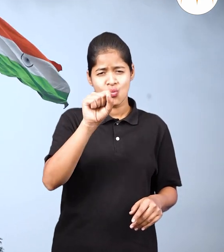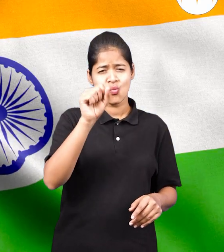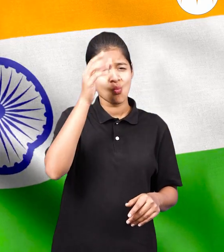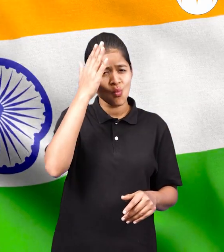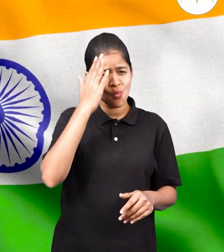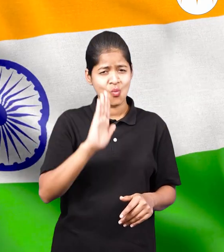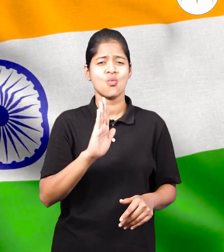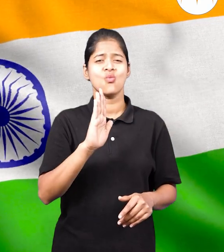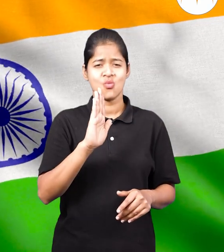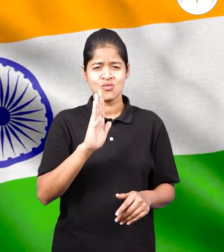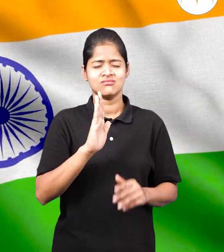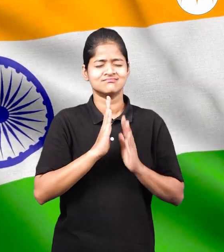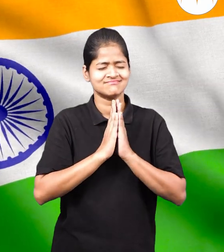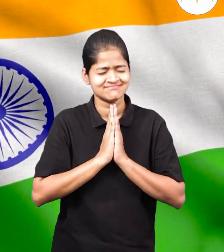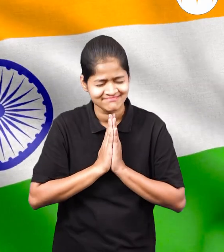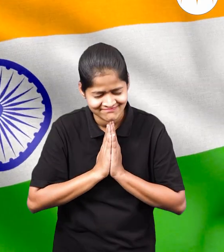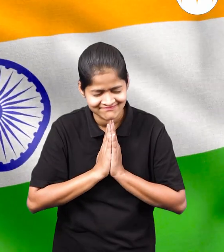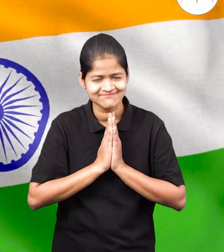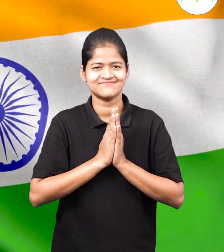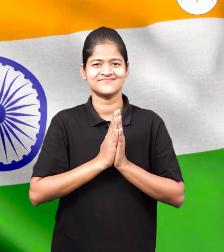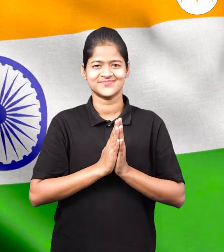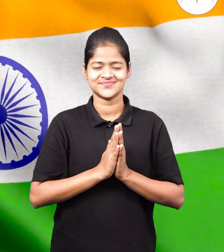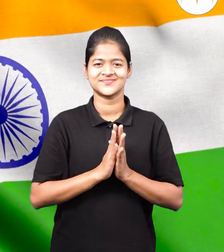वरदां मातरं वंदे